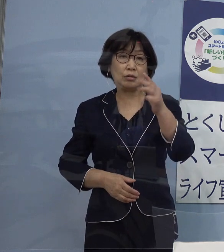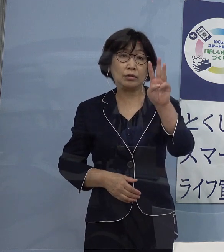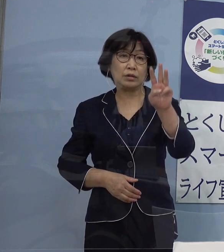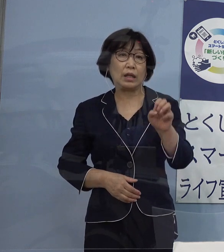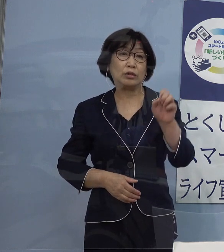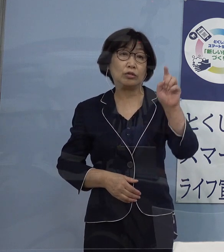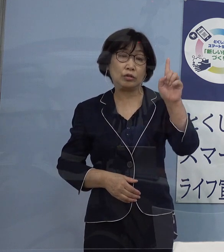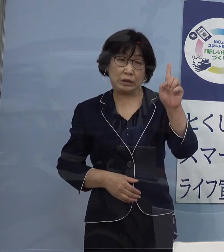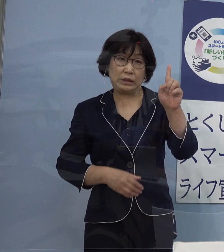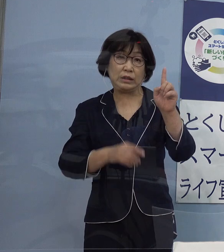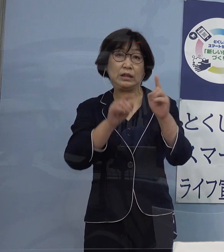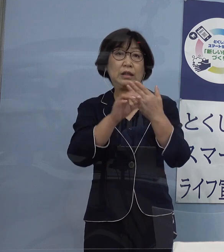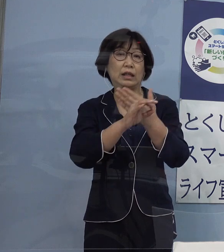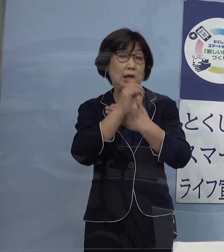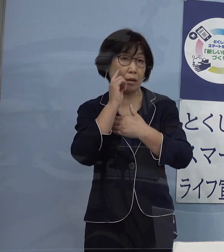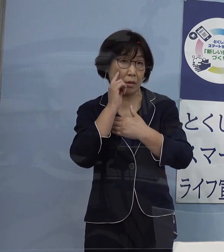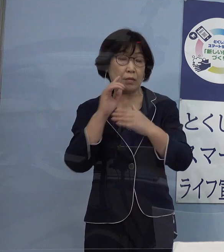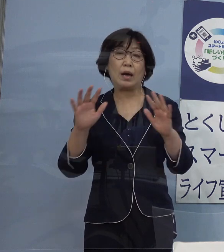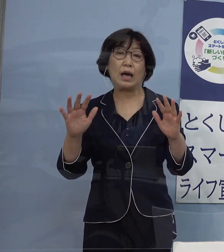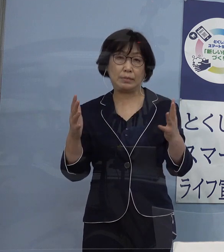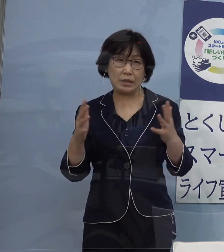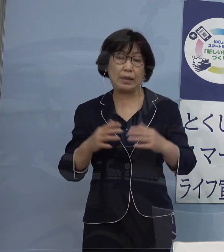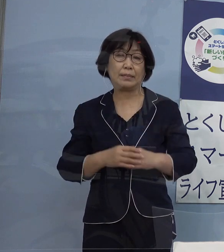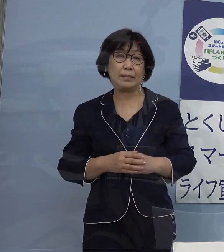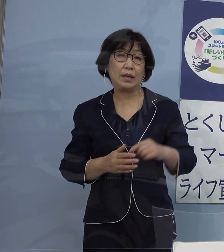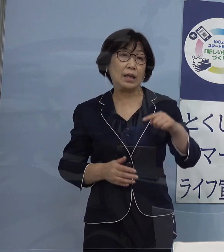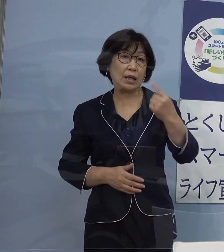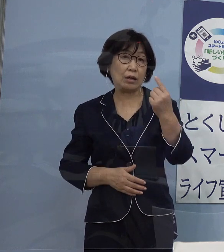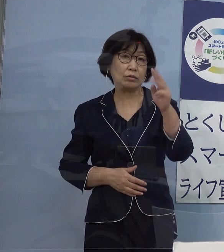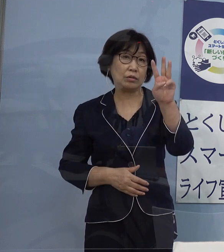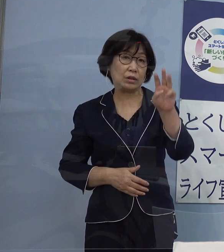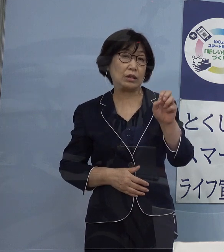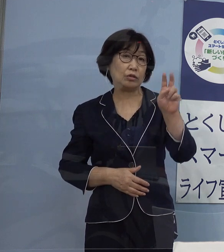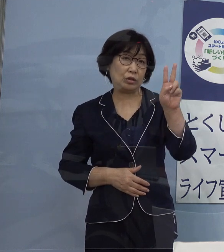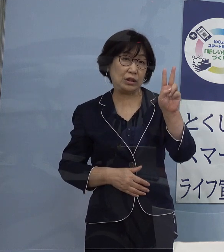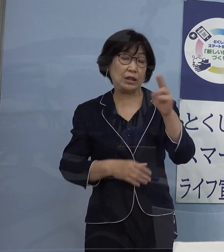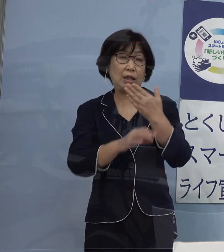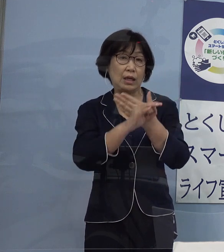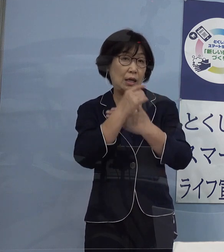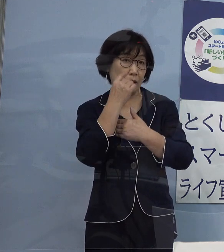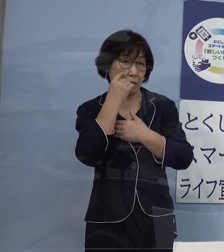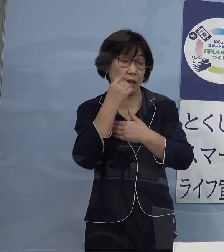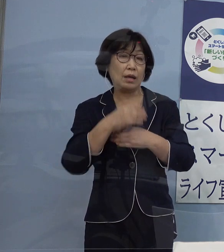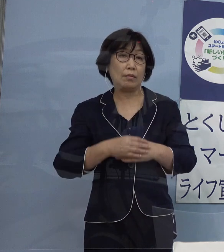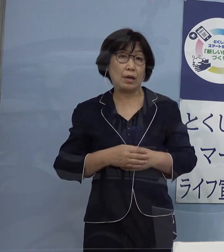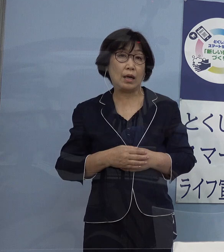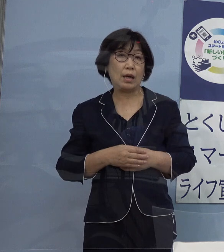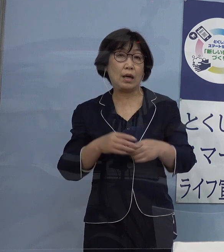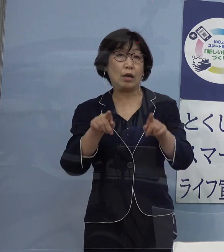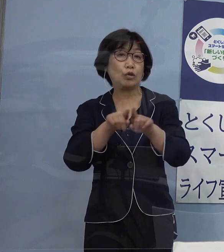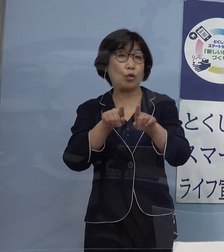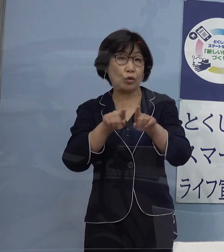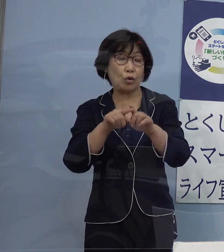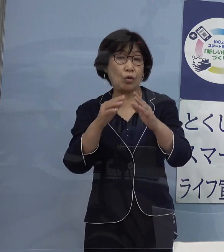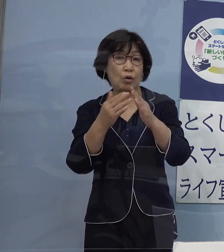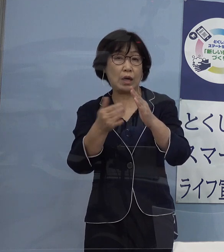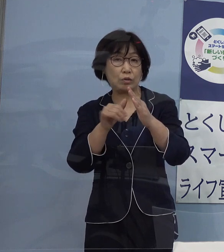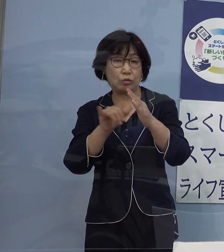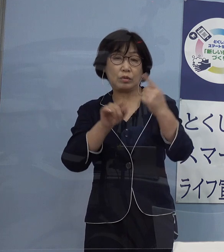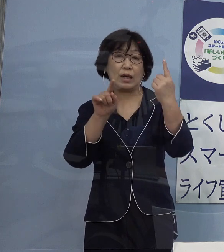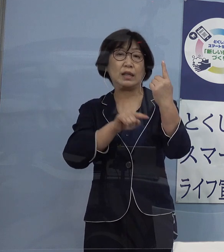131例目の方ありません。132例目の方、同居のご家族1